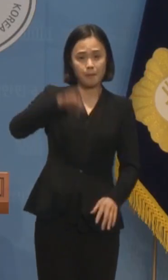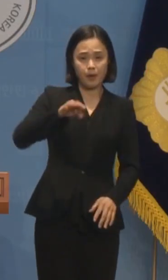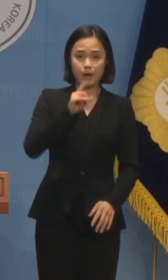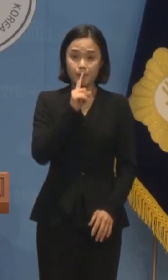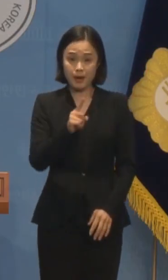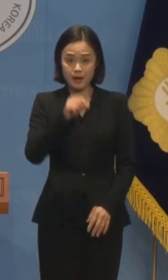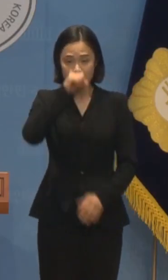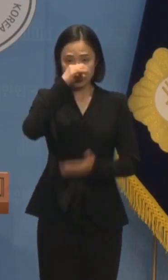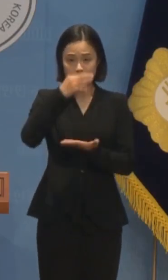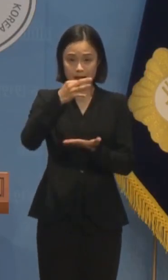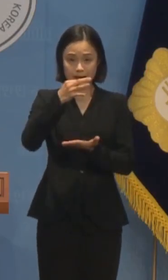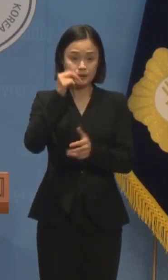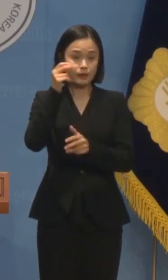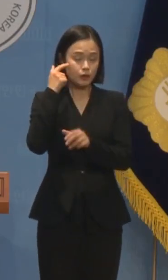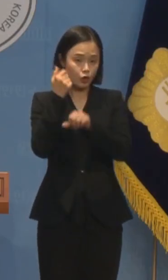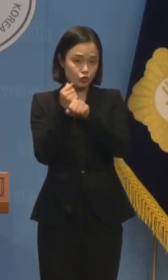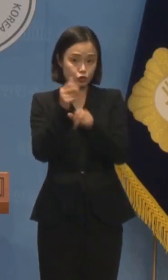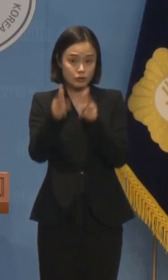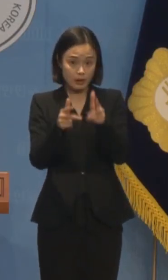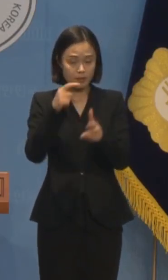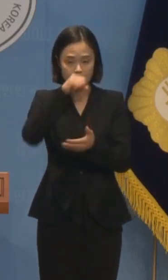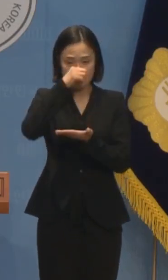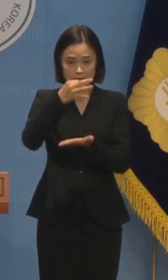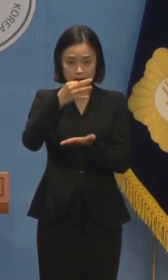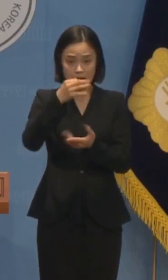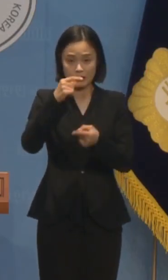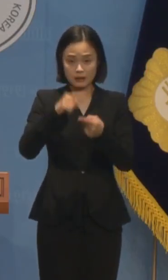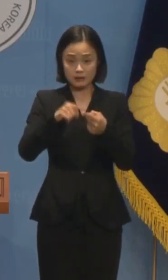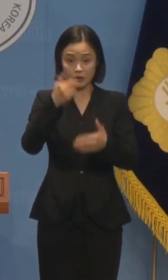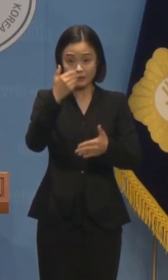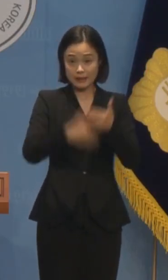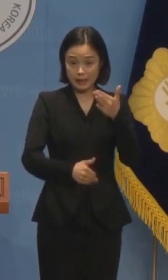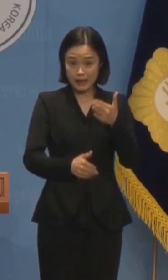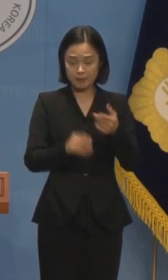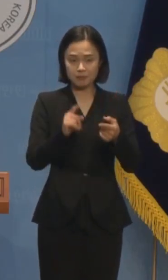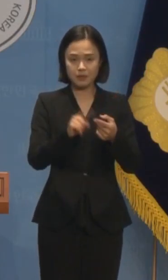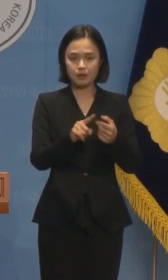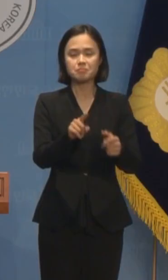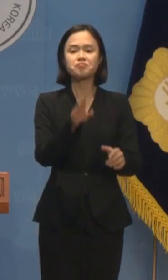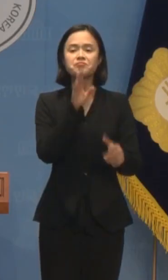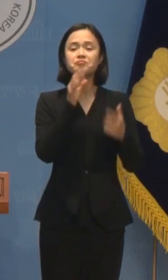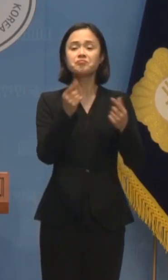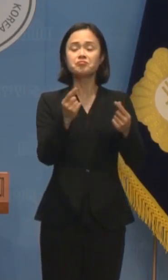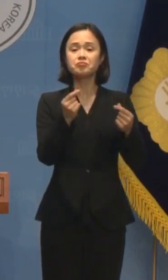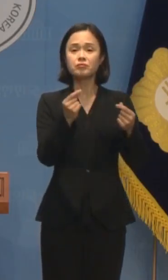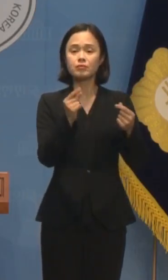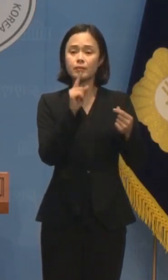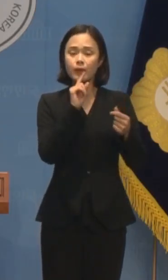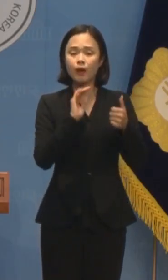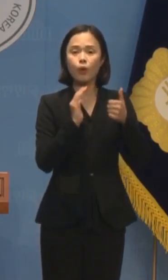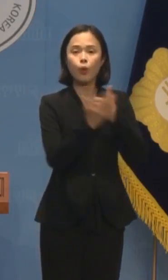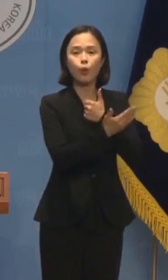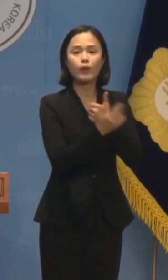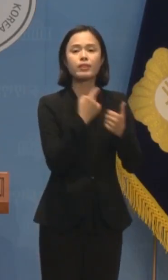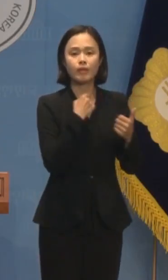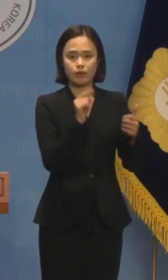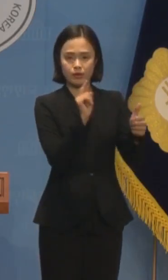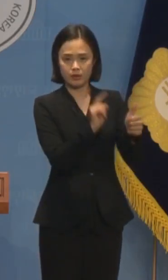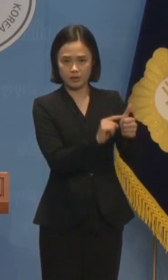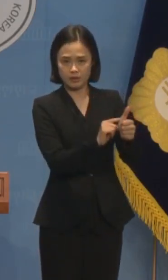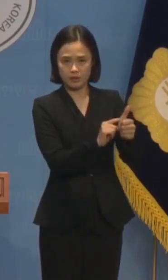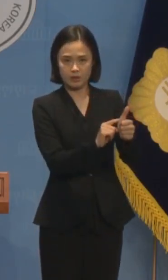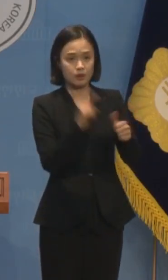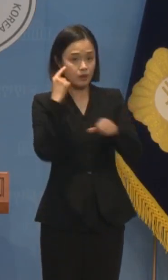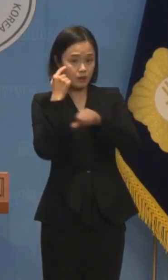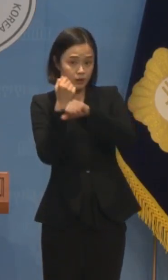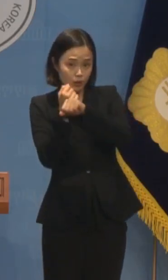삭감을 옹호했던 사람입니다. 국민의힘 원내 부대표를 맡아 R&D 나눠 먹기식, R&D